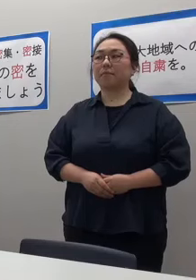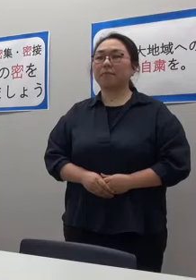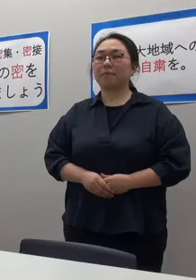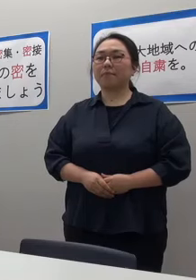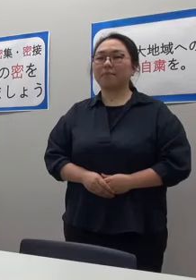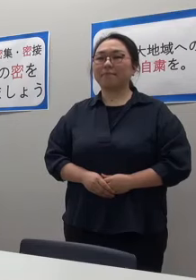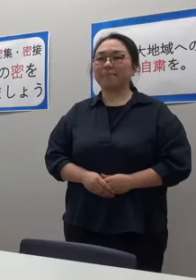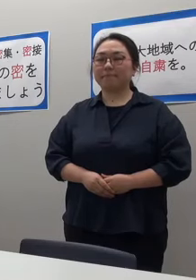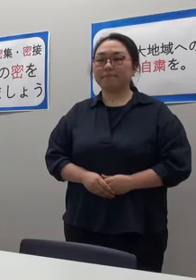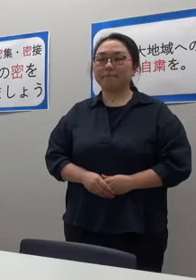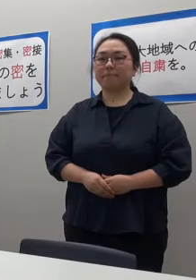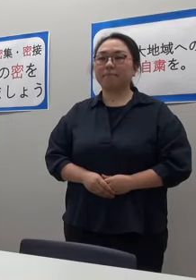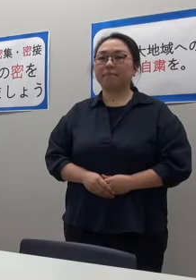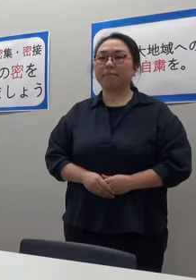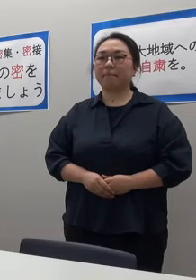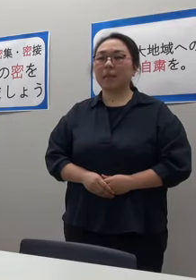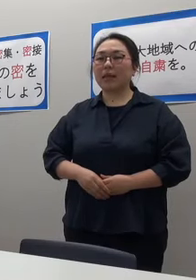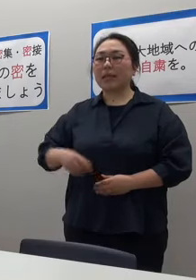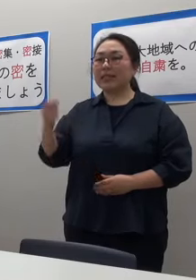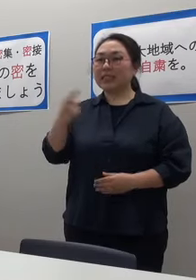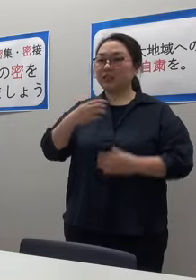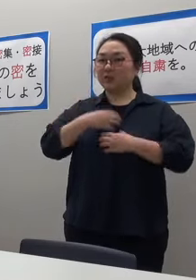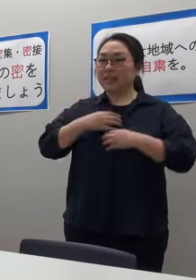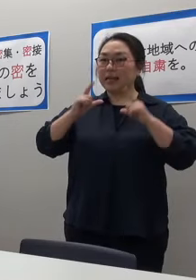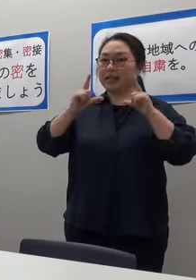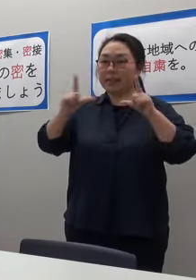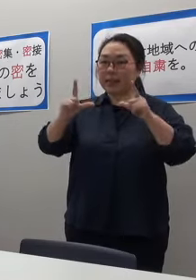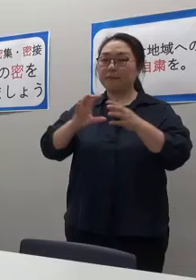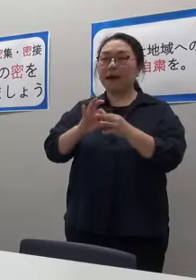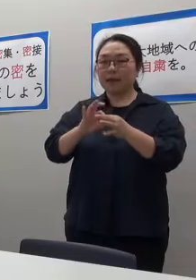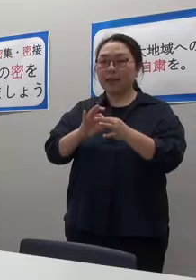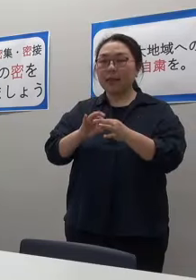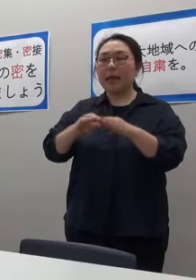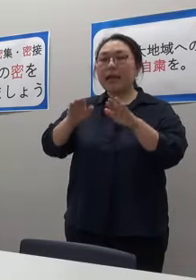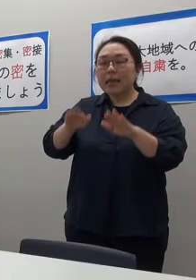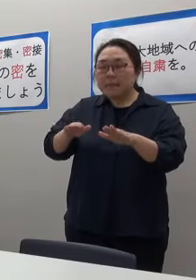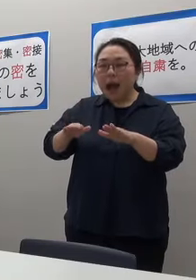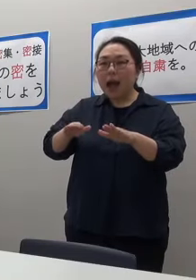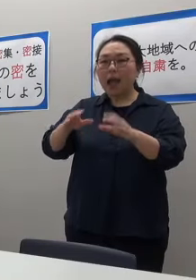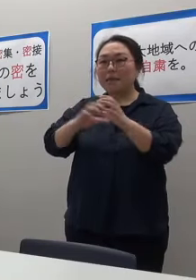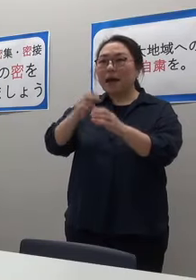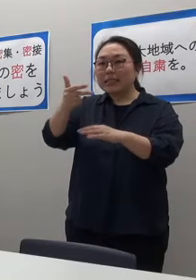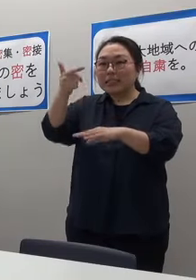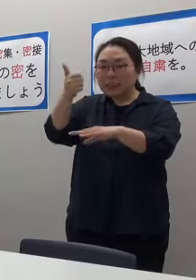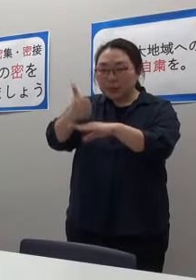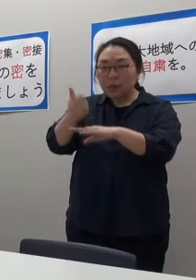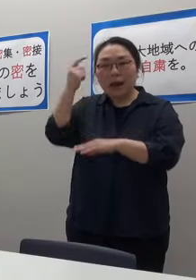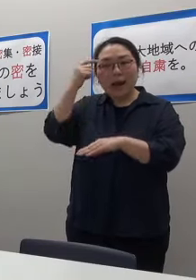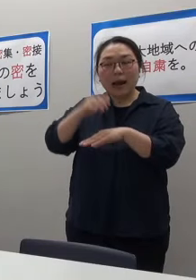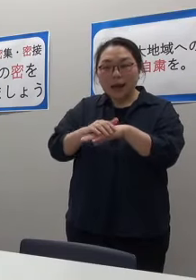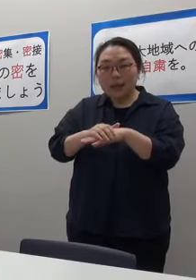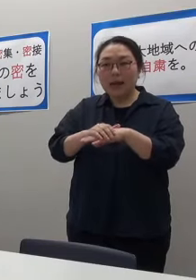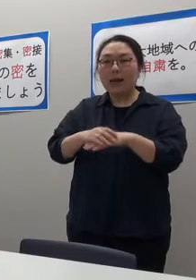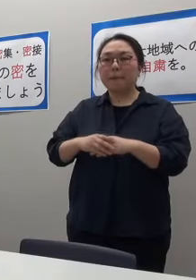朝新聞の古翔です。緊急事態宣言の関係で、あの市長の今の時点でのご見解で結構なんですけれども、あの万が一福島